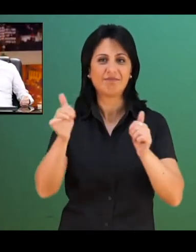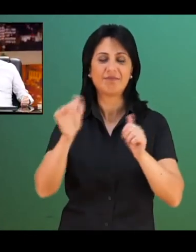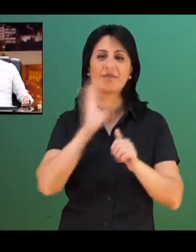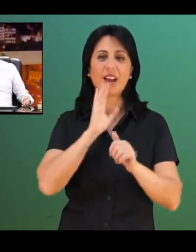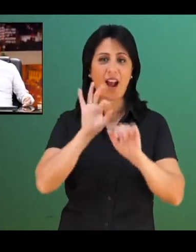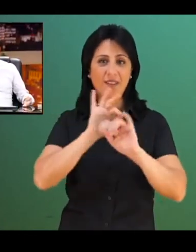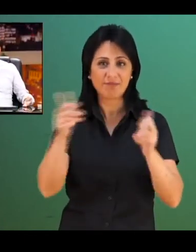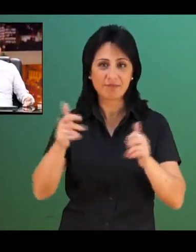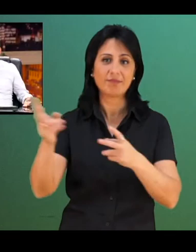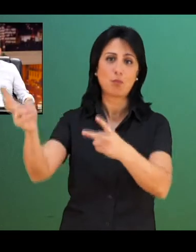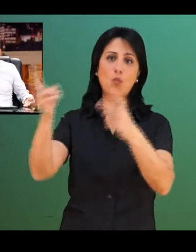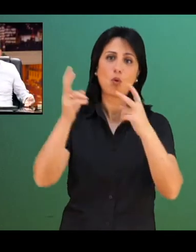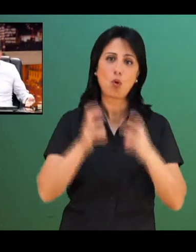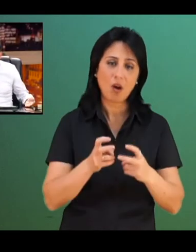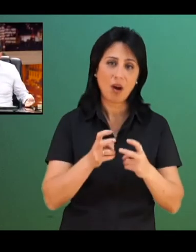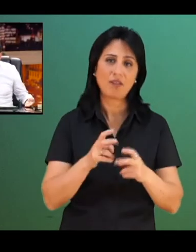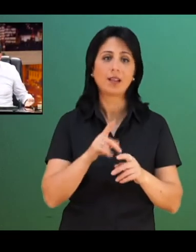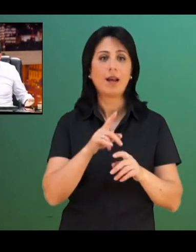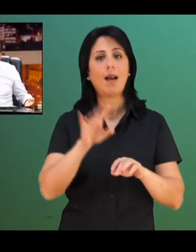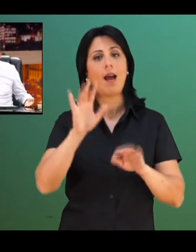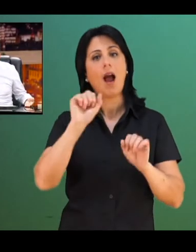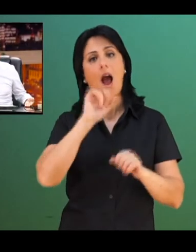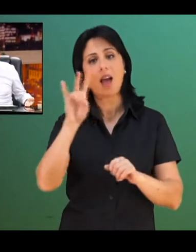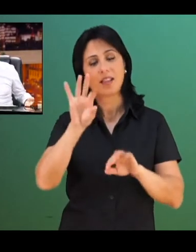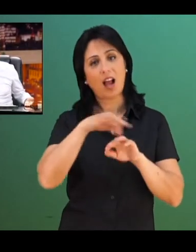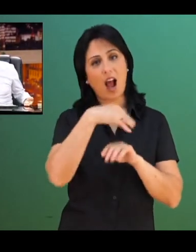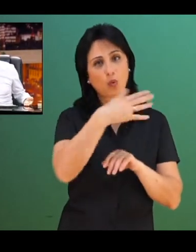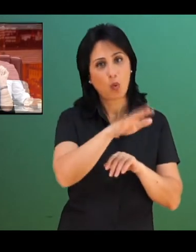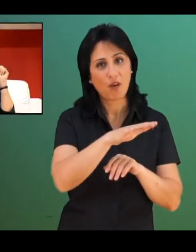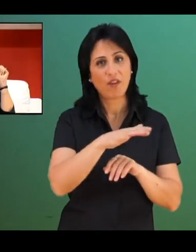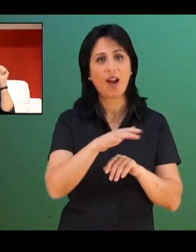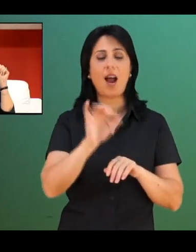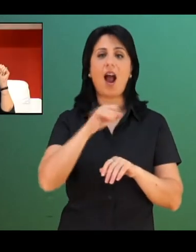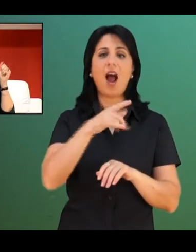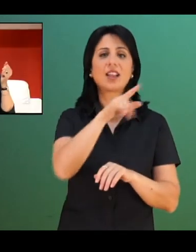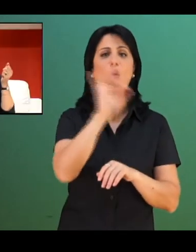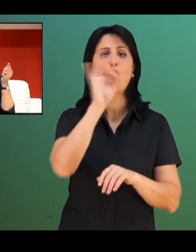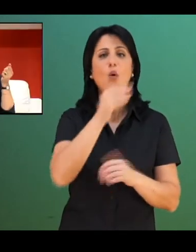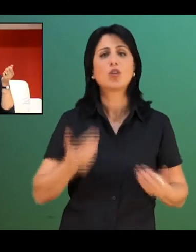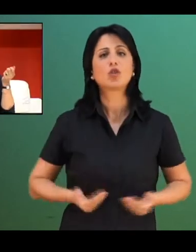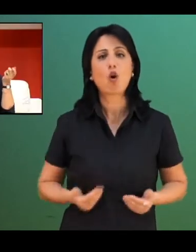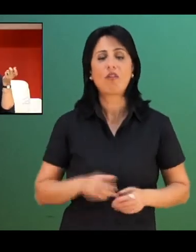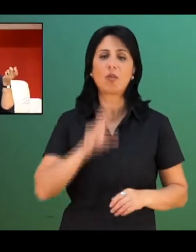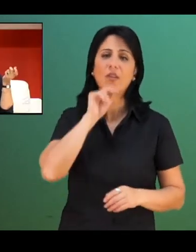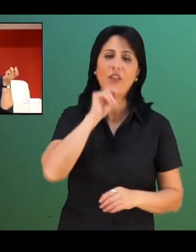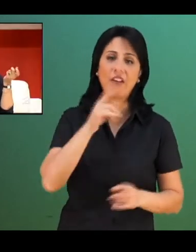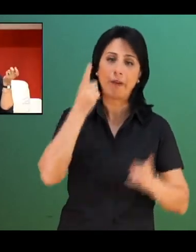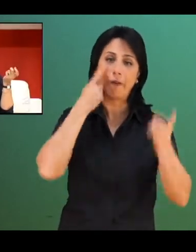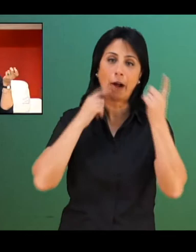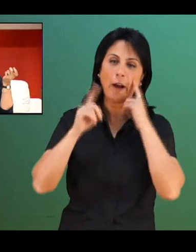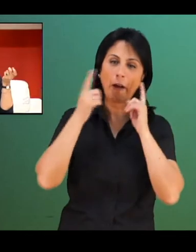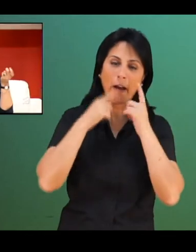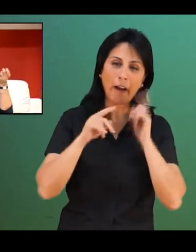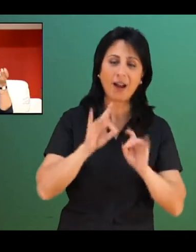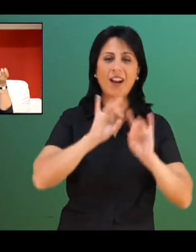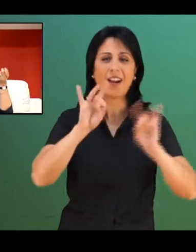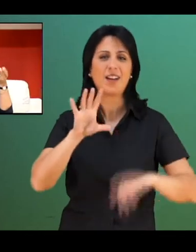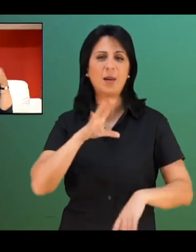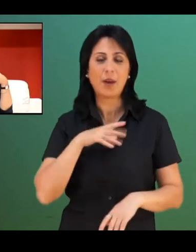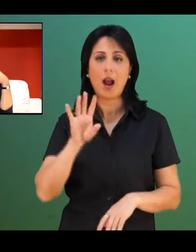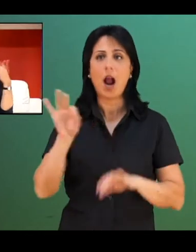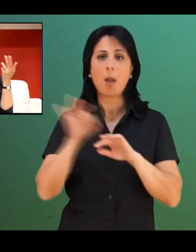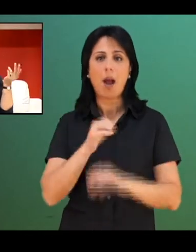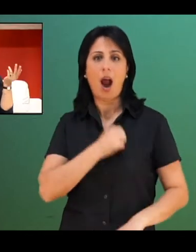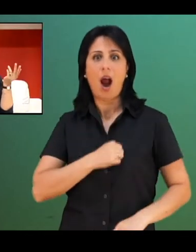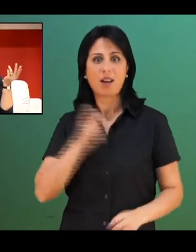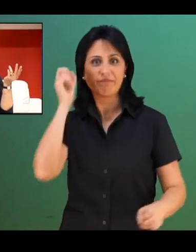ან მის საქმეზე საუბრობდი და მე ქმრები გიბრაზდებოდი. ესა ხოლობიჩი რატო ლაპარაკო? მარტო მე მომყავდა ჩვენს